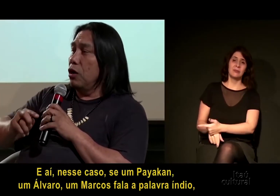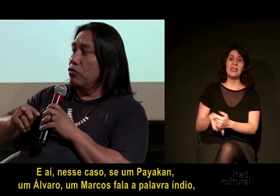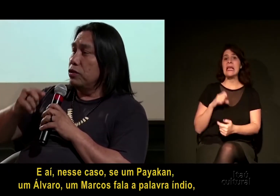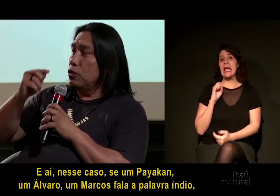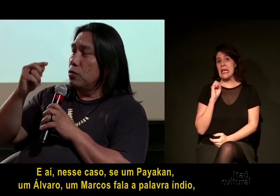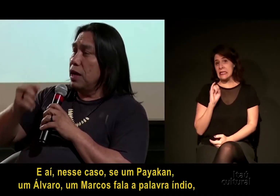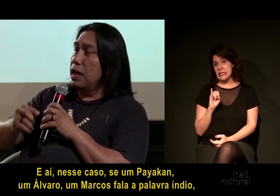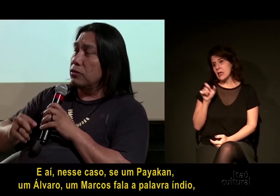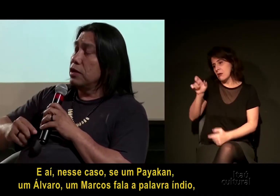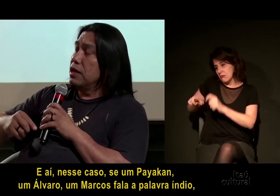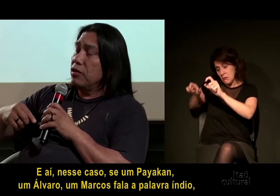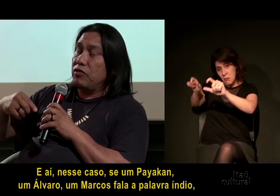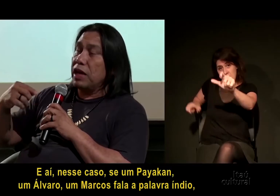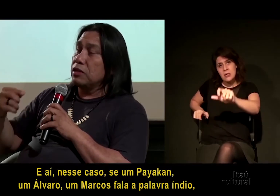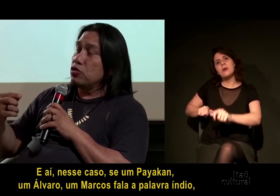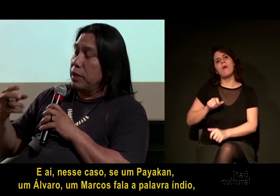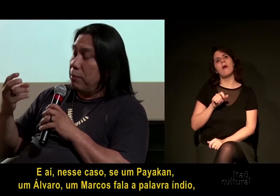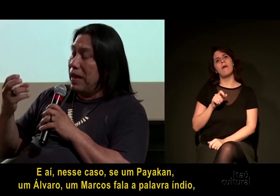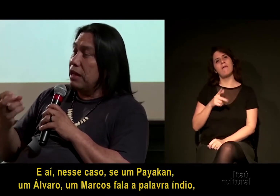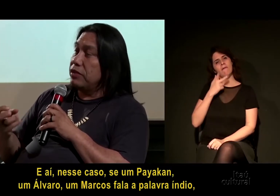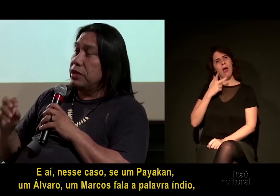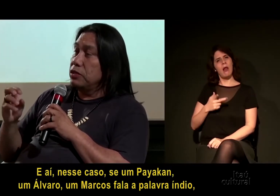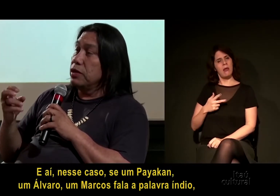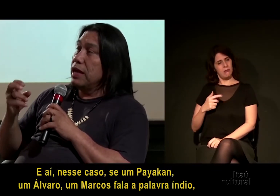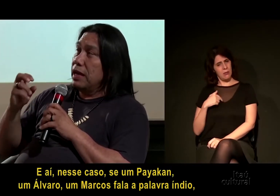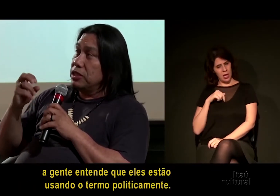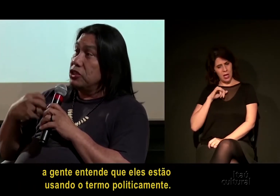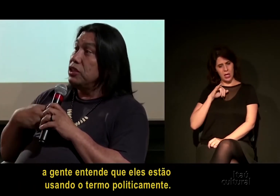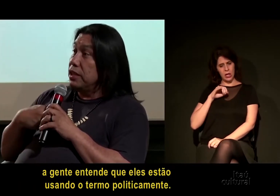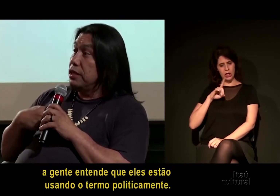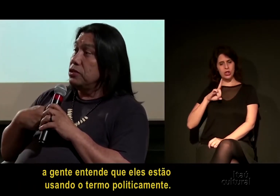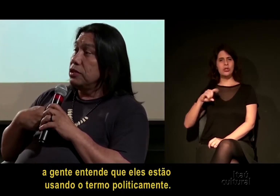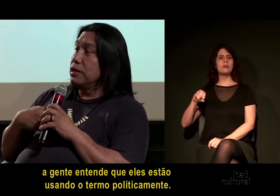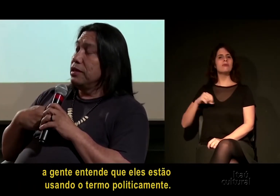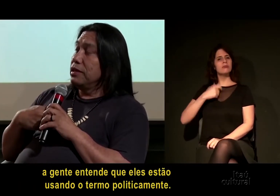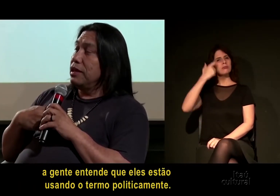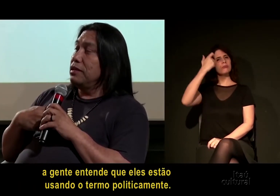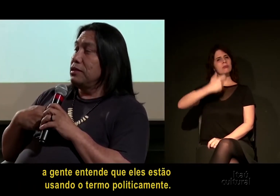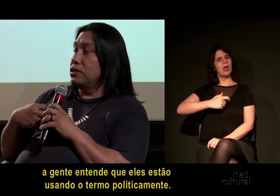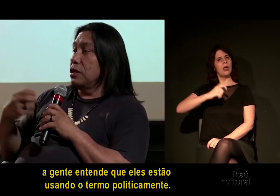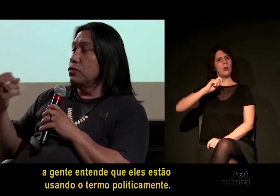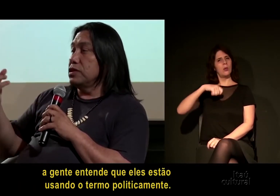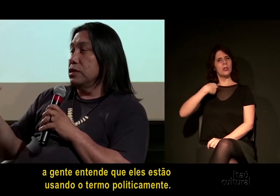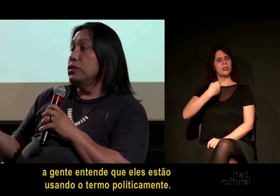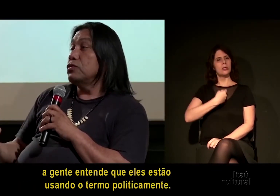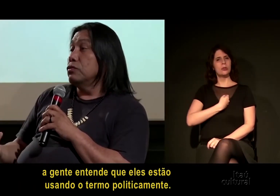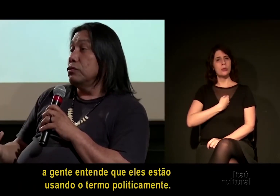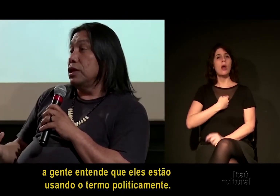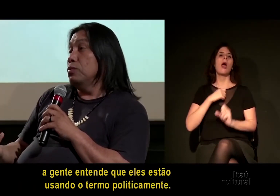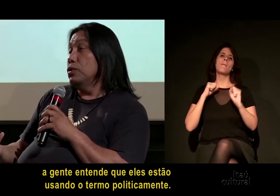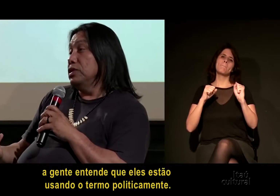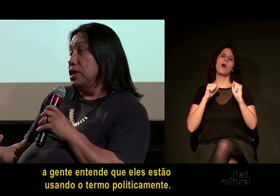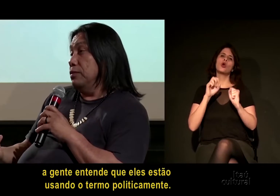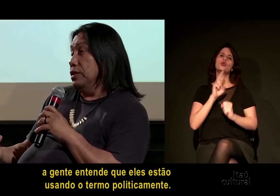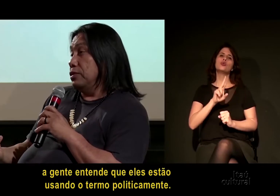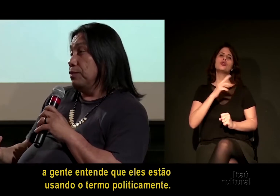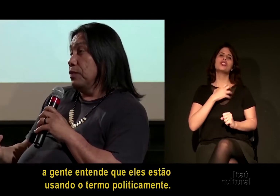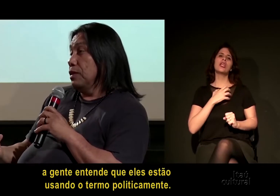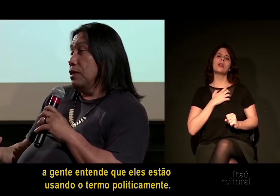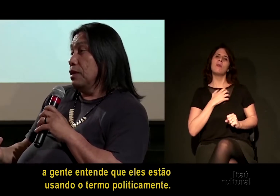Álvaro, ou um Marco, fala sobre a palavra índio, a gente entende que eles estão usando isso um termo politicamente, um